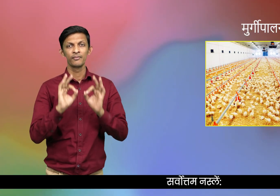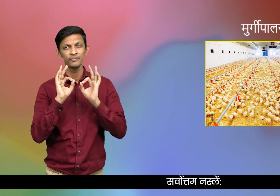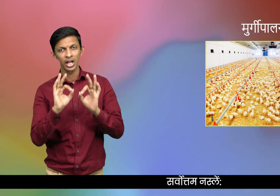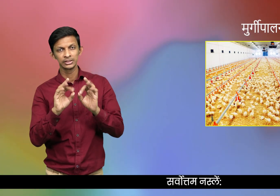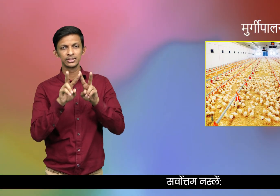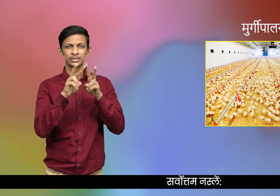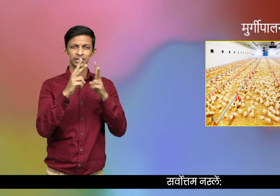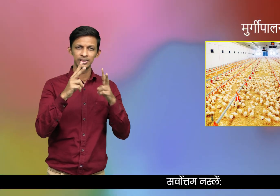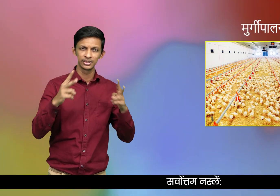सर्वोत्तम नस्लें।